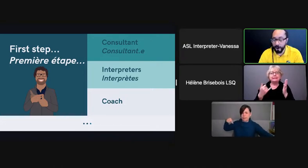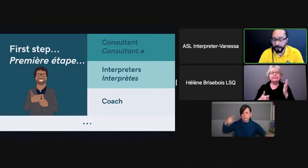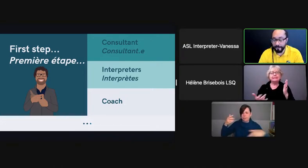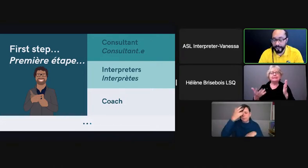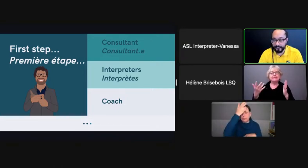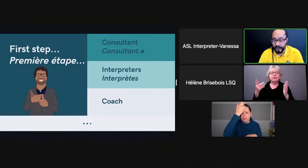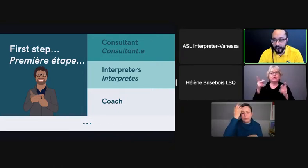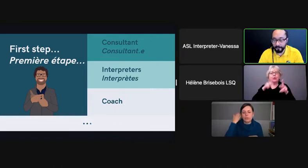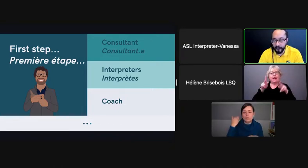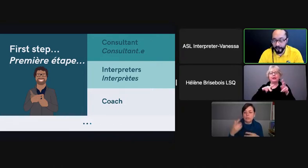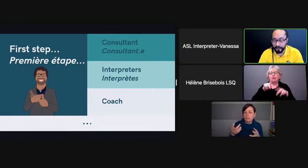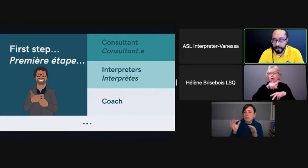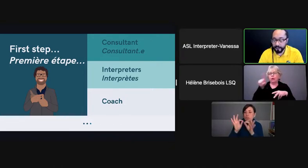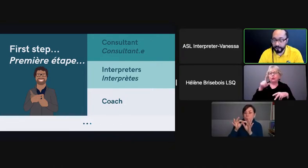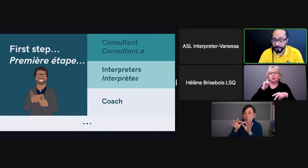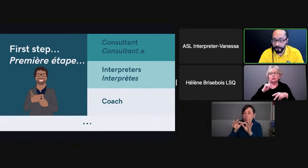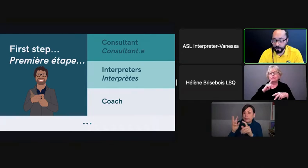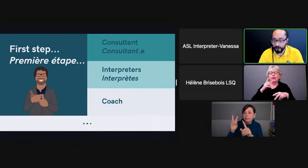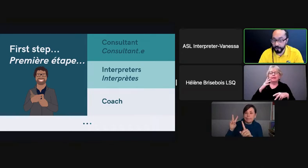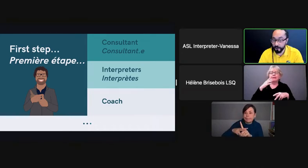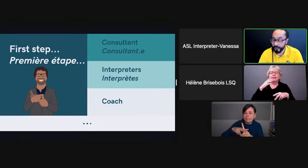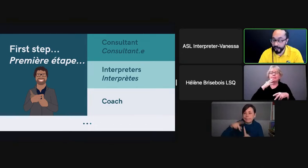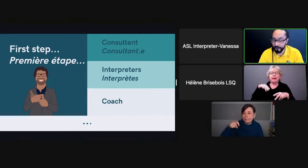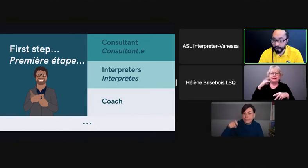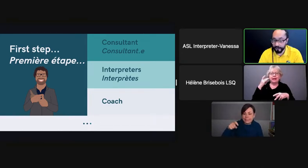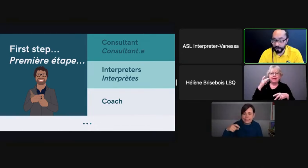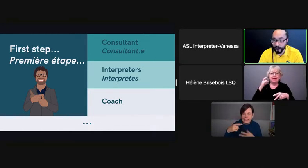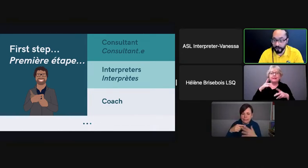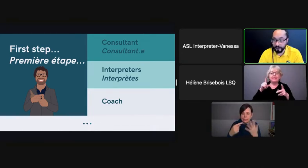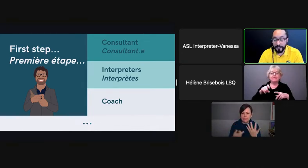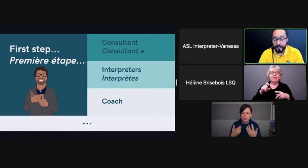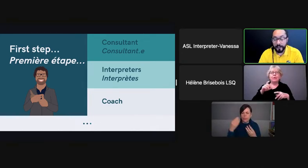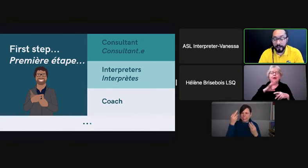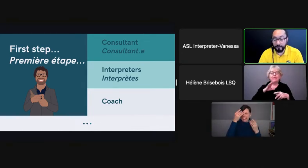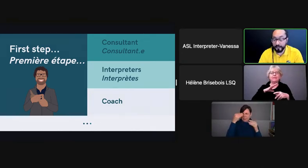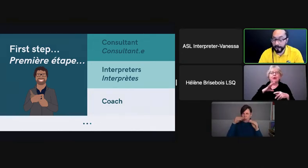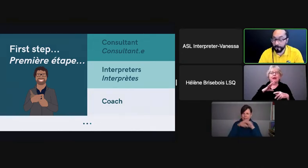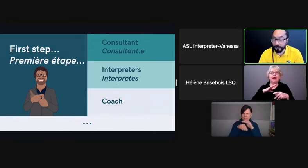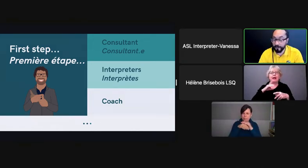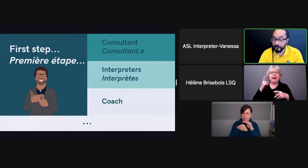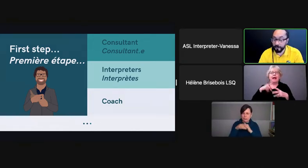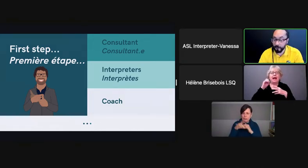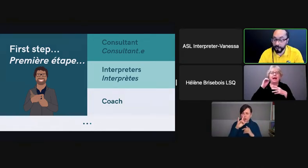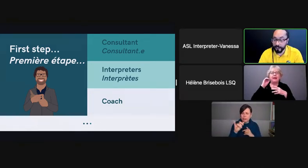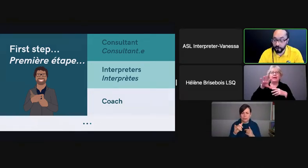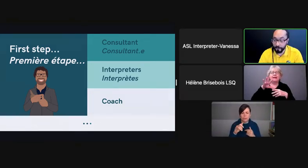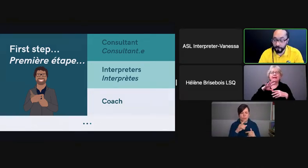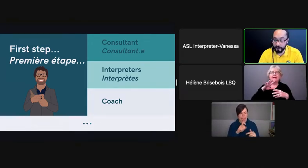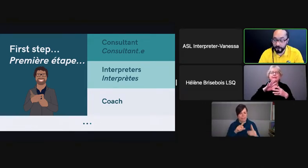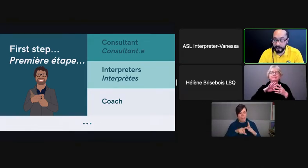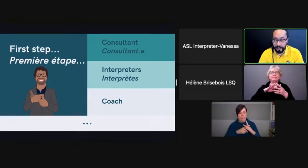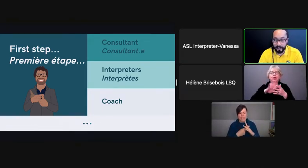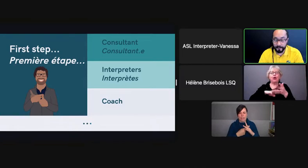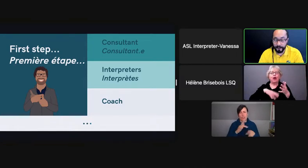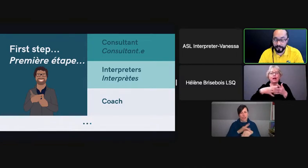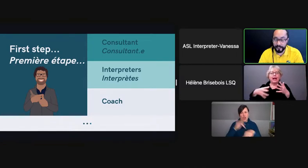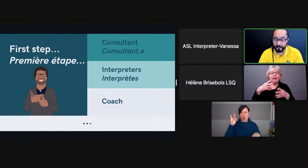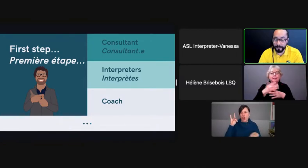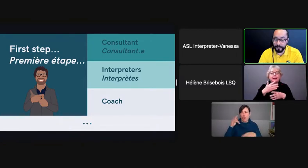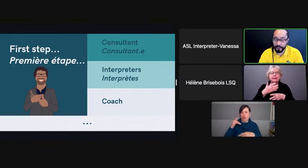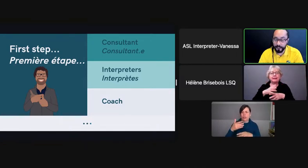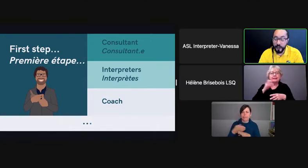qui sont sourds ou malentendants, il faut avoir un horaire qui est envoyé à l'avance, préparé à l'avance. Donc, par